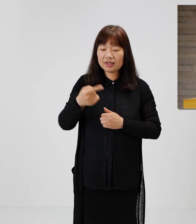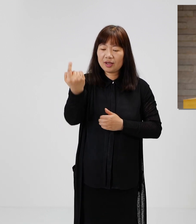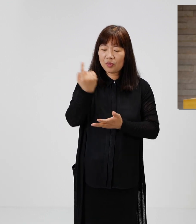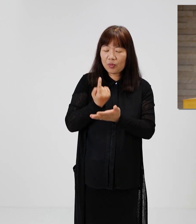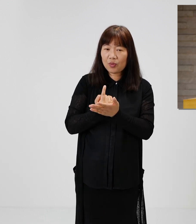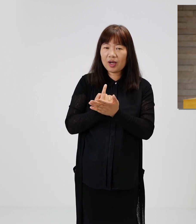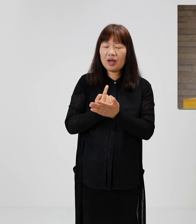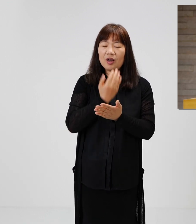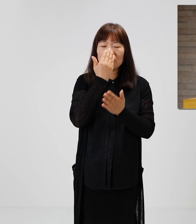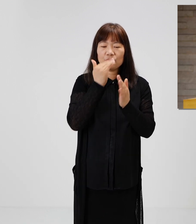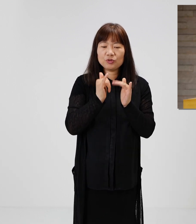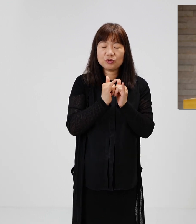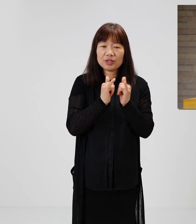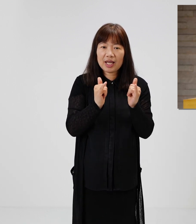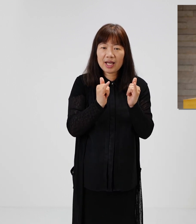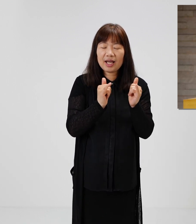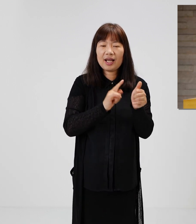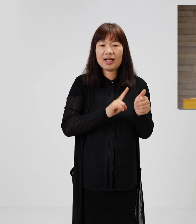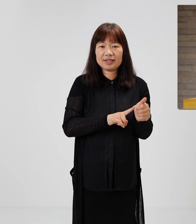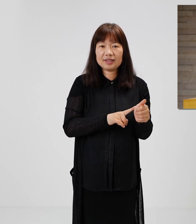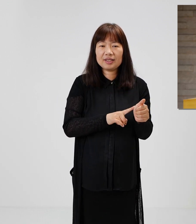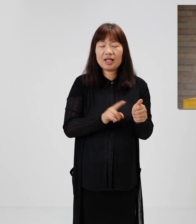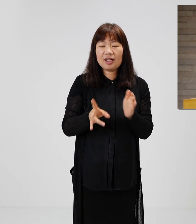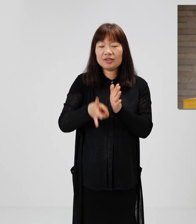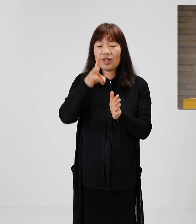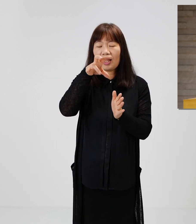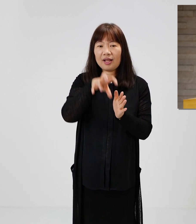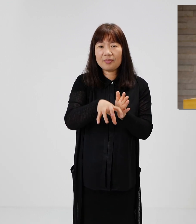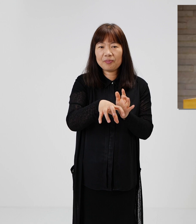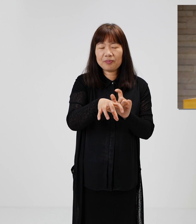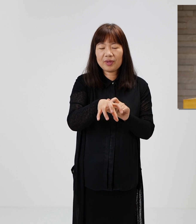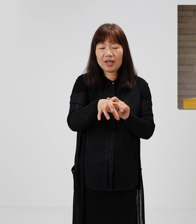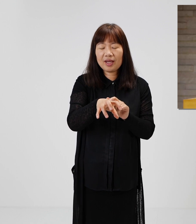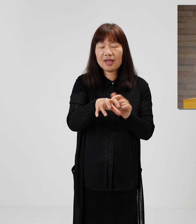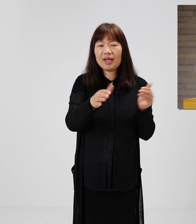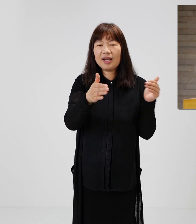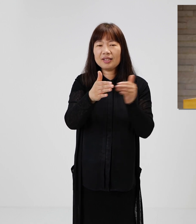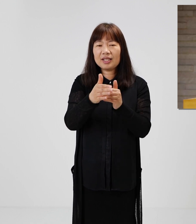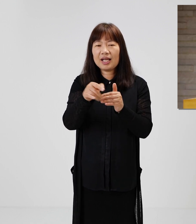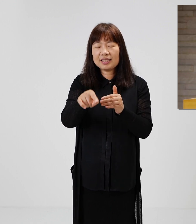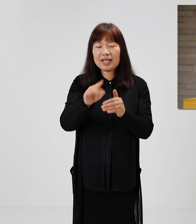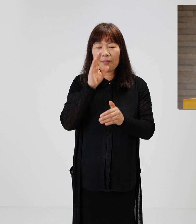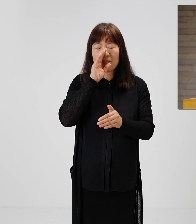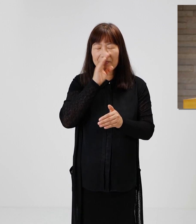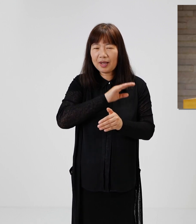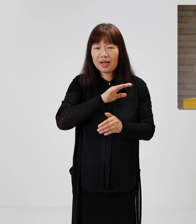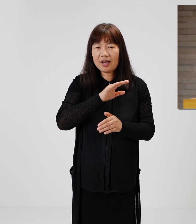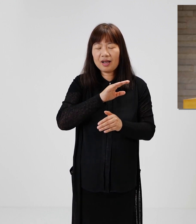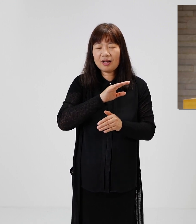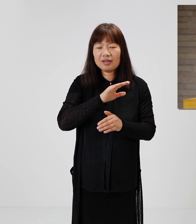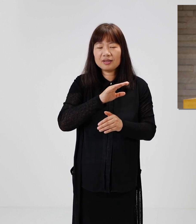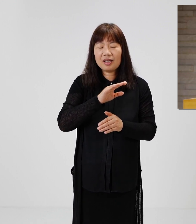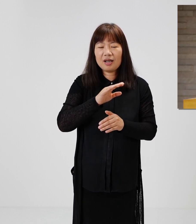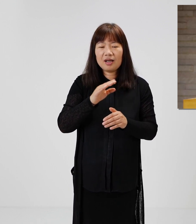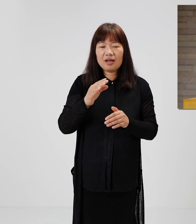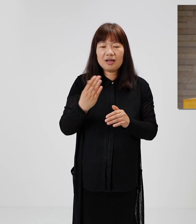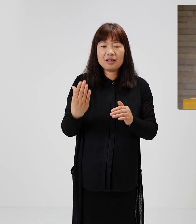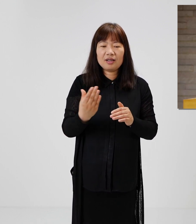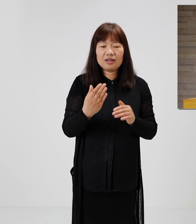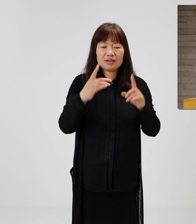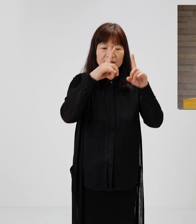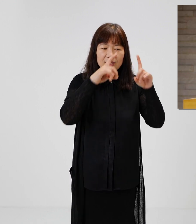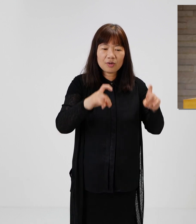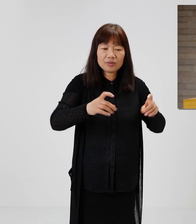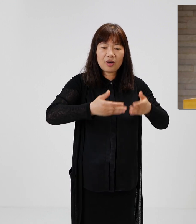올라온 유다 사람들이 예루살렘에 이르러 이 패역하고 악한 성읍을